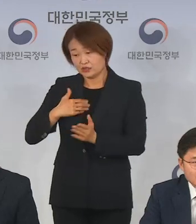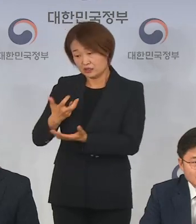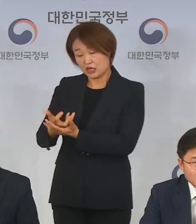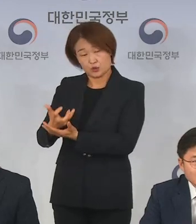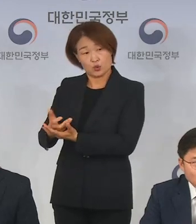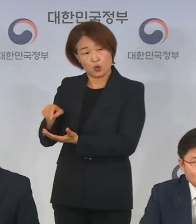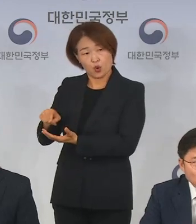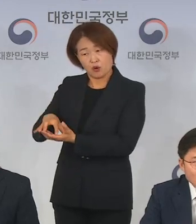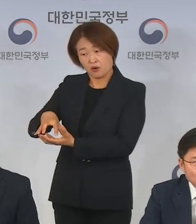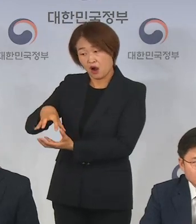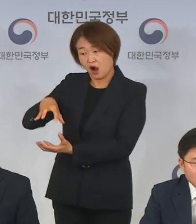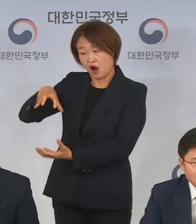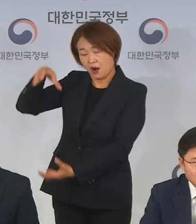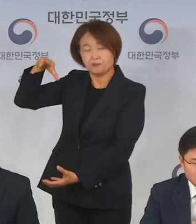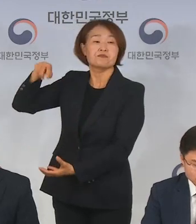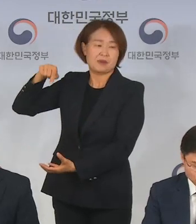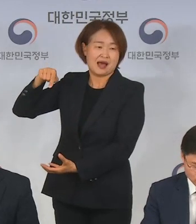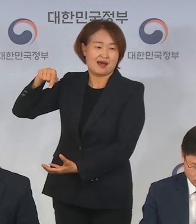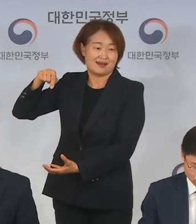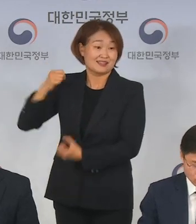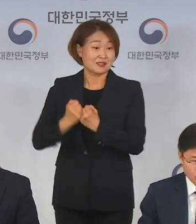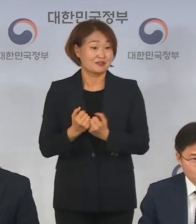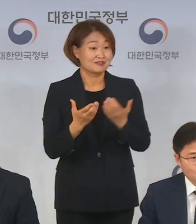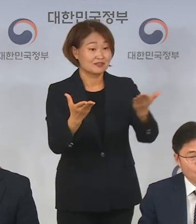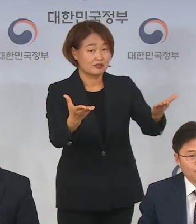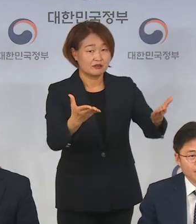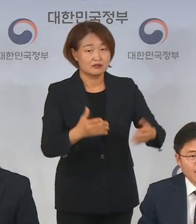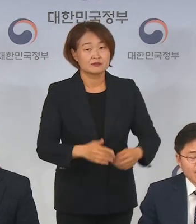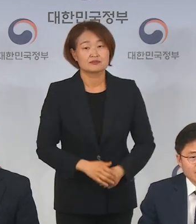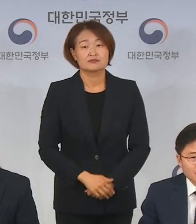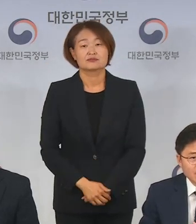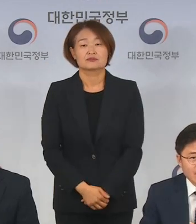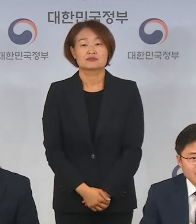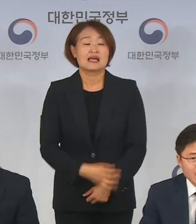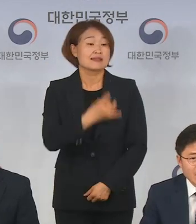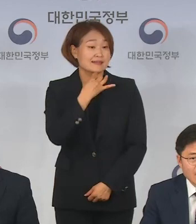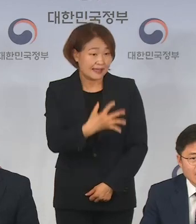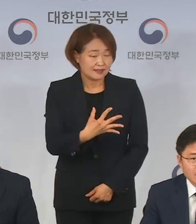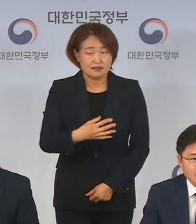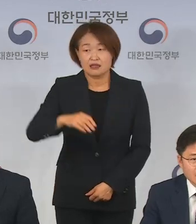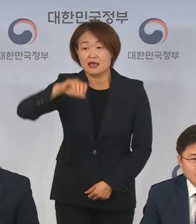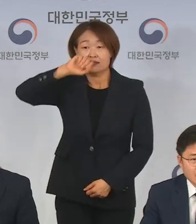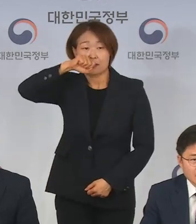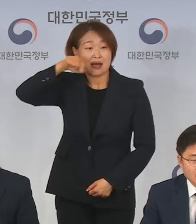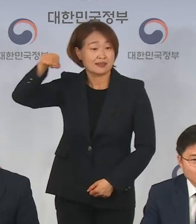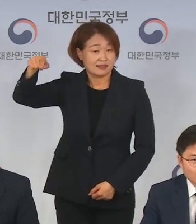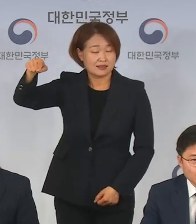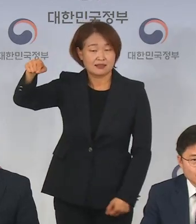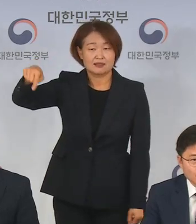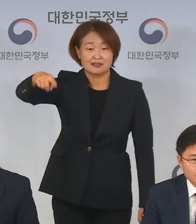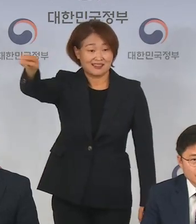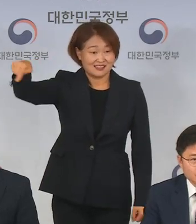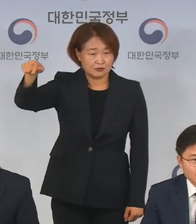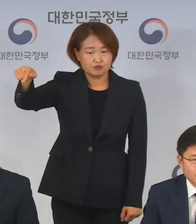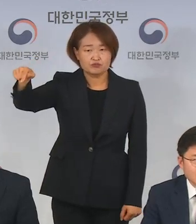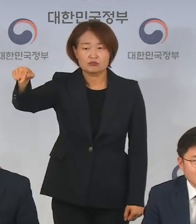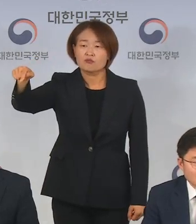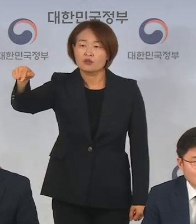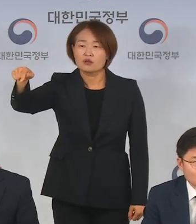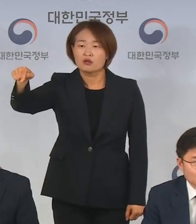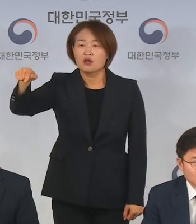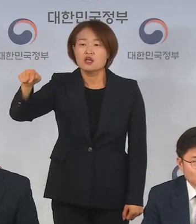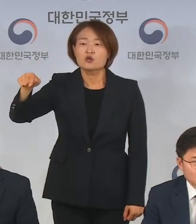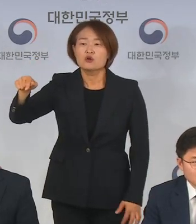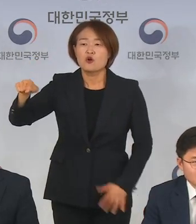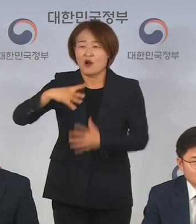자료들은 상당히 확보를 하고 있다. 이렇게 말씀을 좀 드릴 수 있고 다만 대만에 대한 부분을 저희들이 전체를